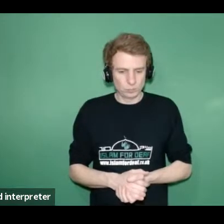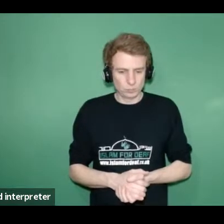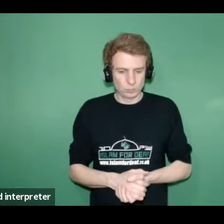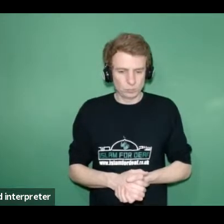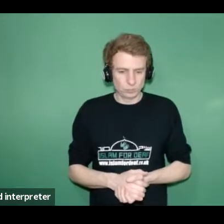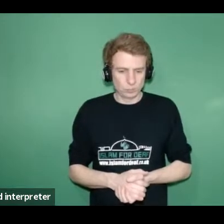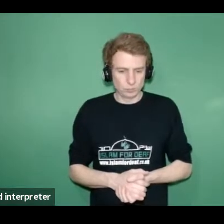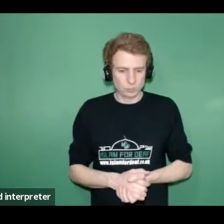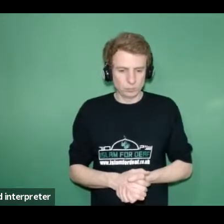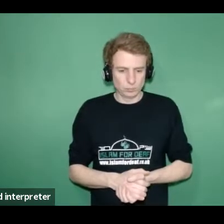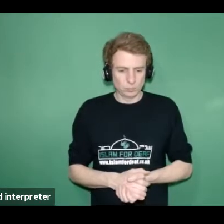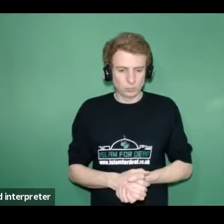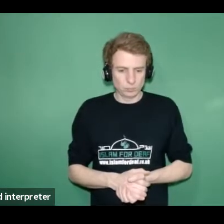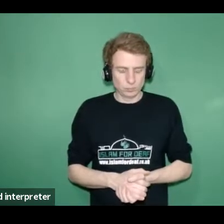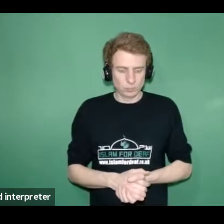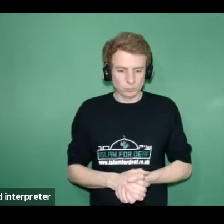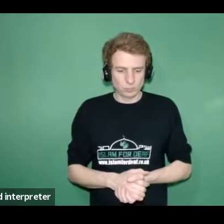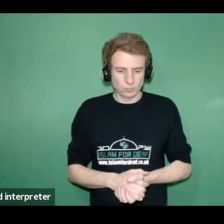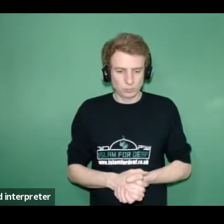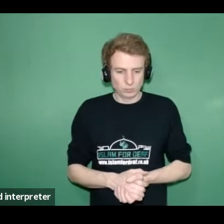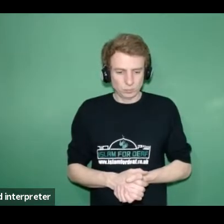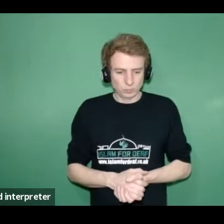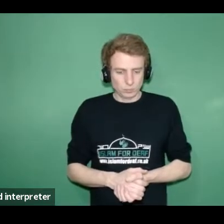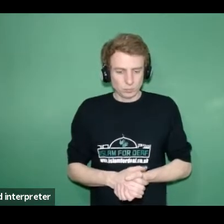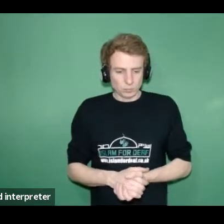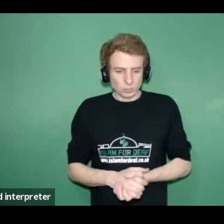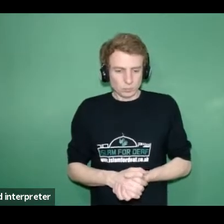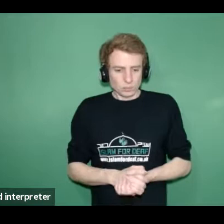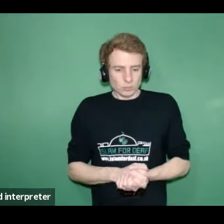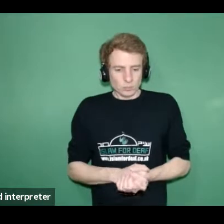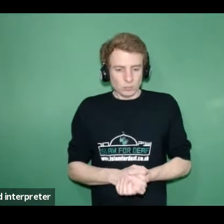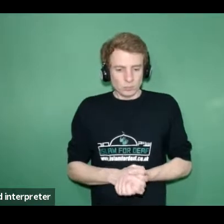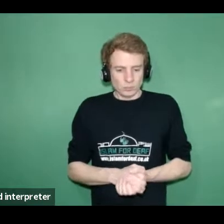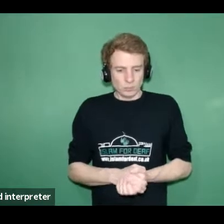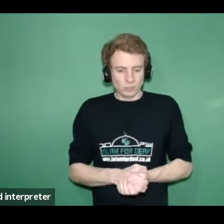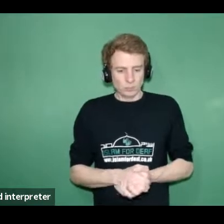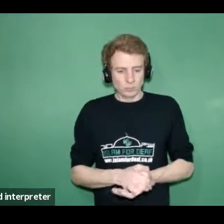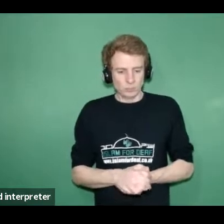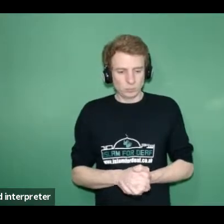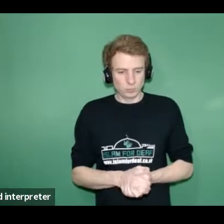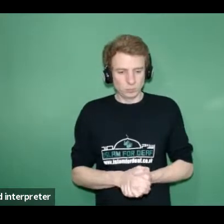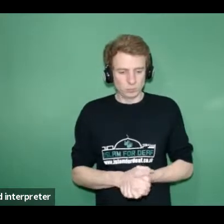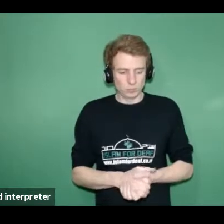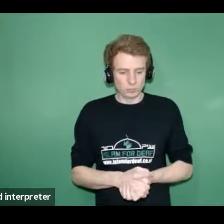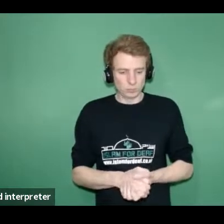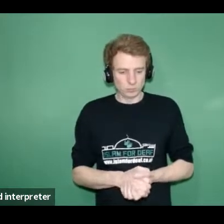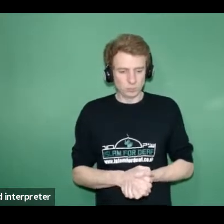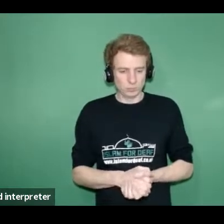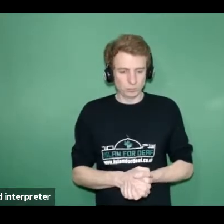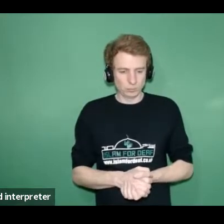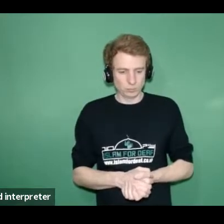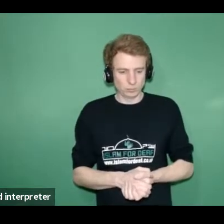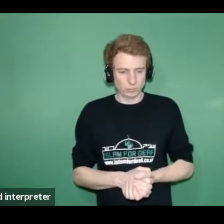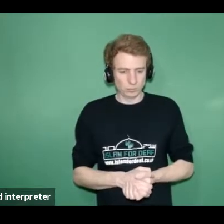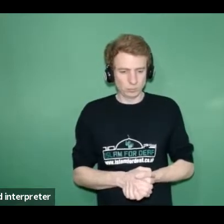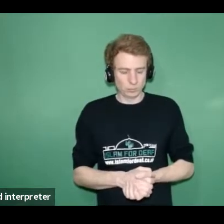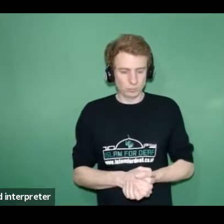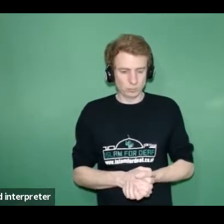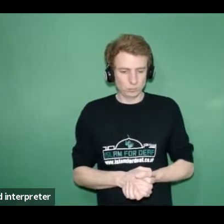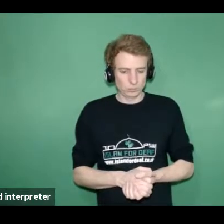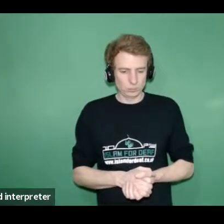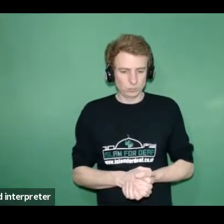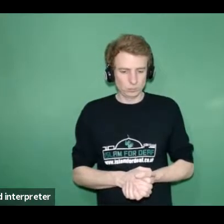الفجر إلى بيته فيسأل أم المؤمنين عائشة: هل عندكم شيء يعني ليأكل طعاما في